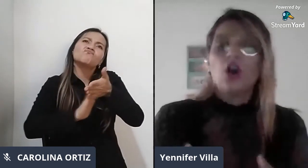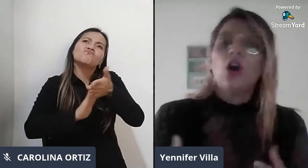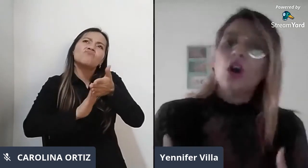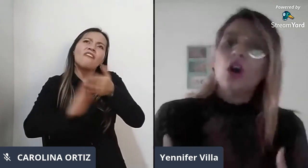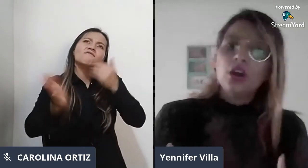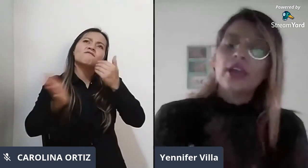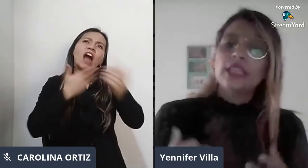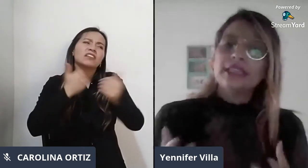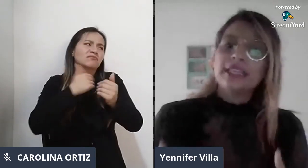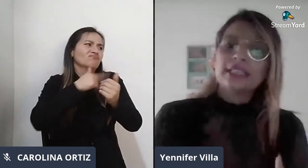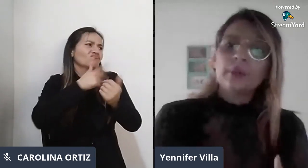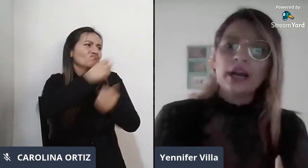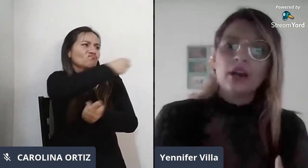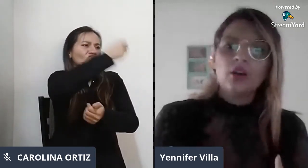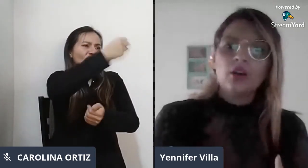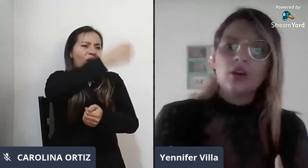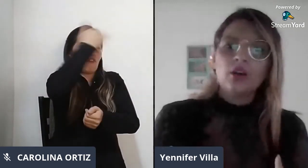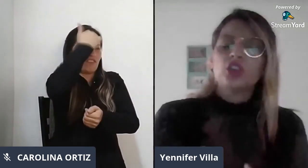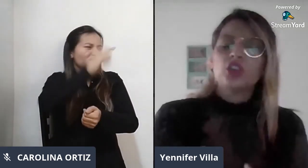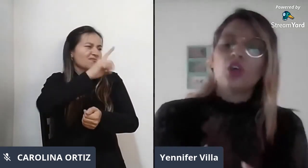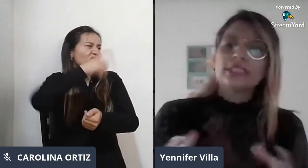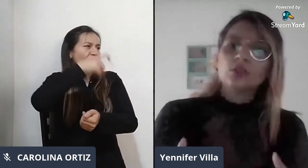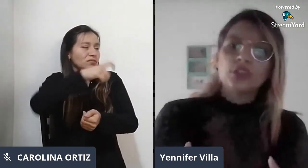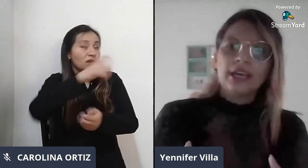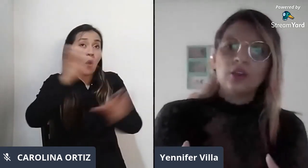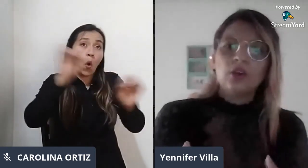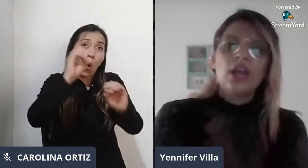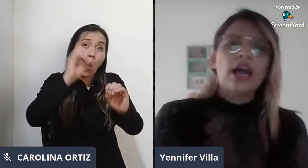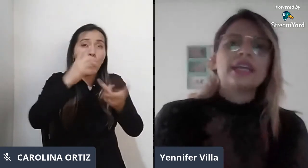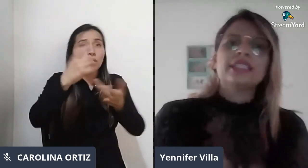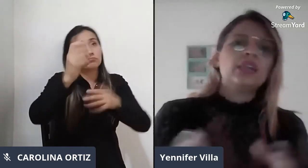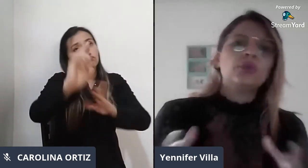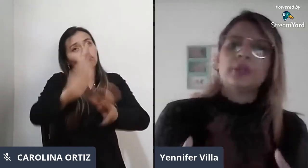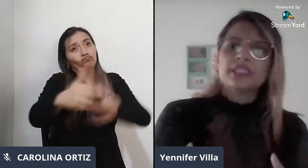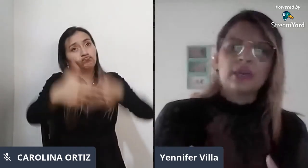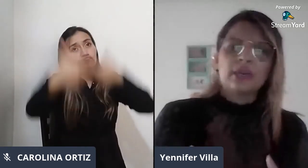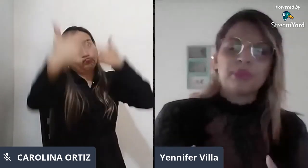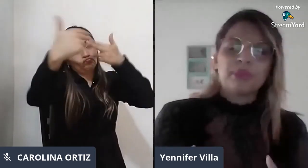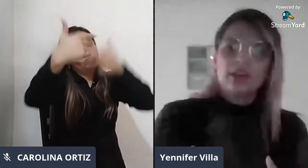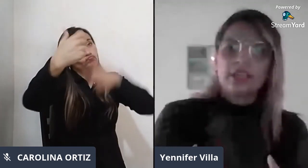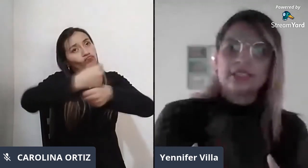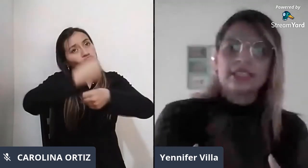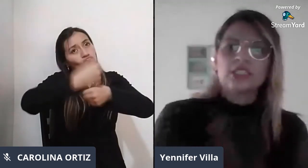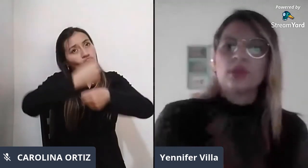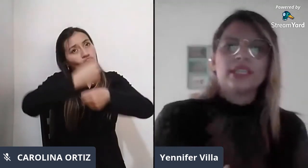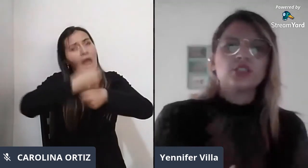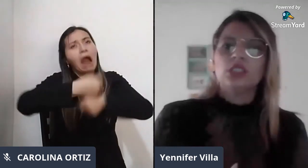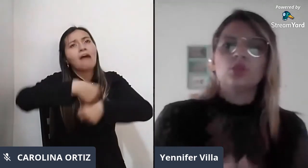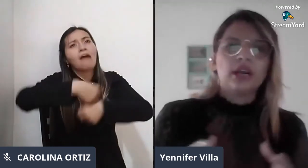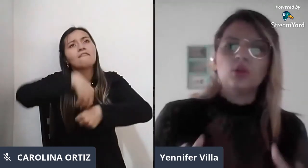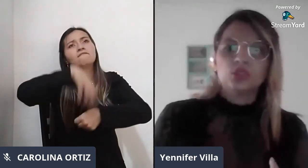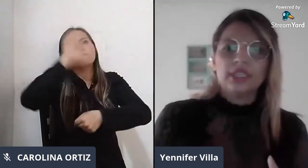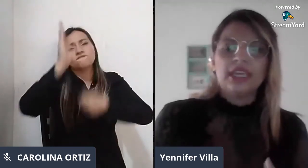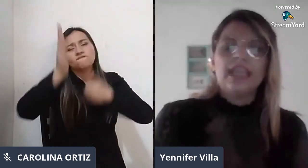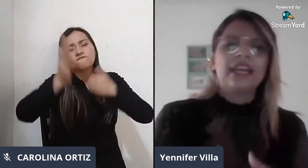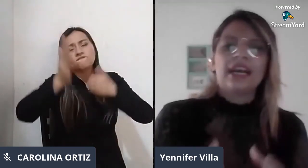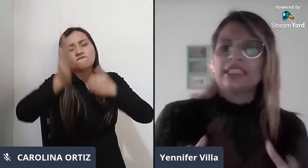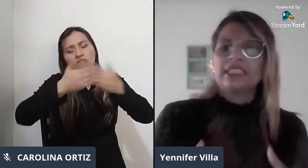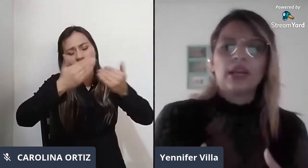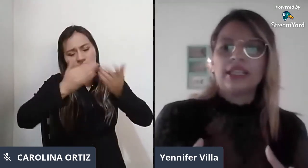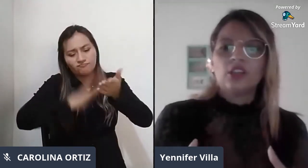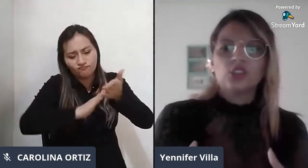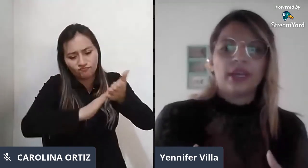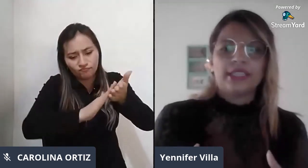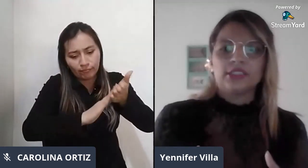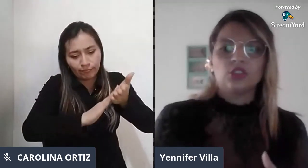maestras. O que con el teletrabajo todo está solucionado, así la universidad pedagógica en este caso no haya hecho ningún ajuste